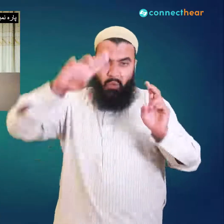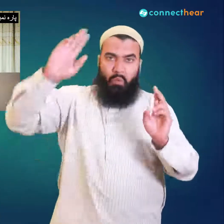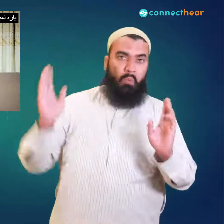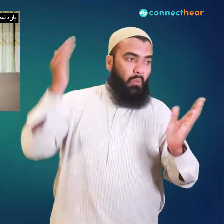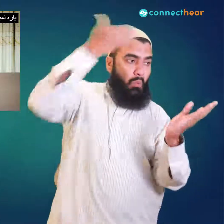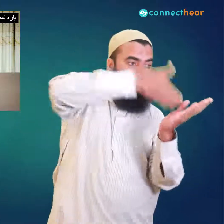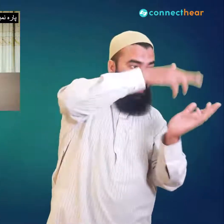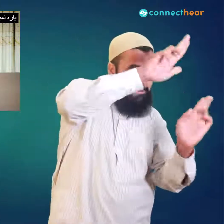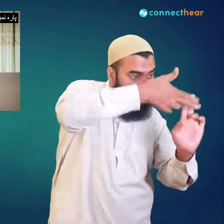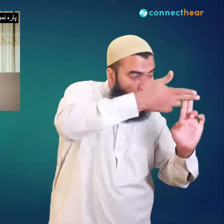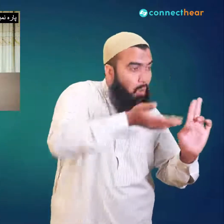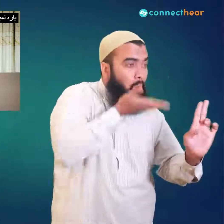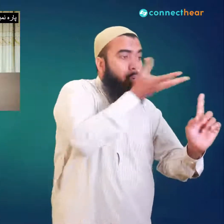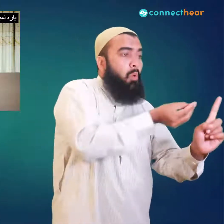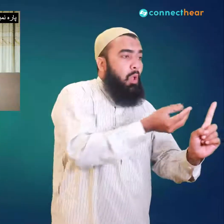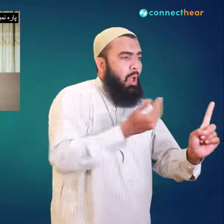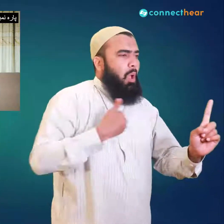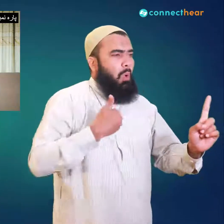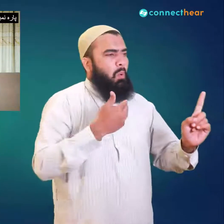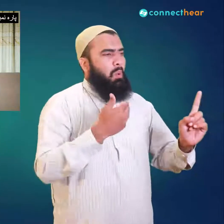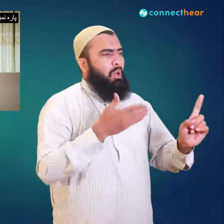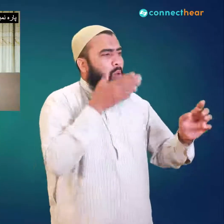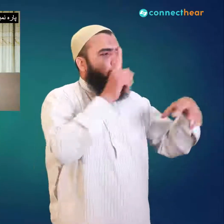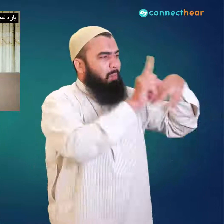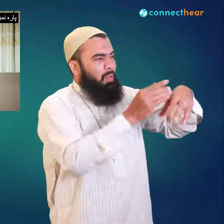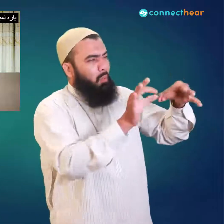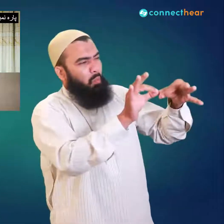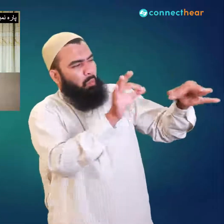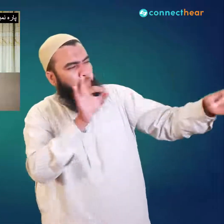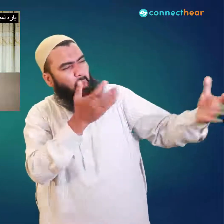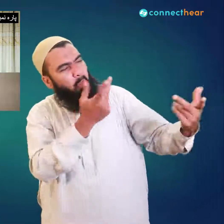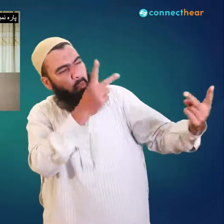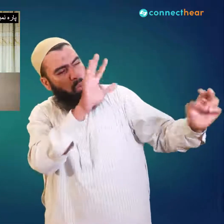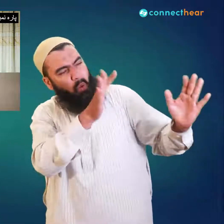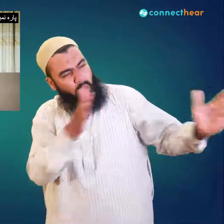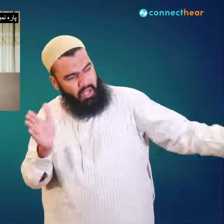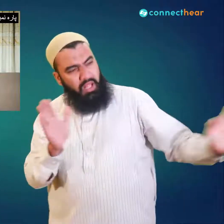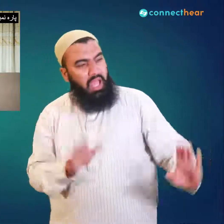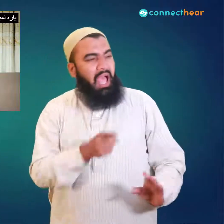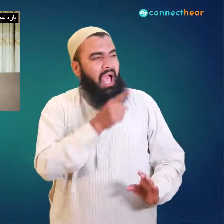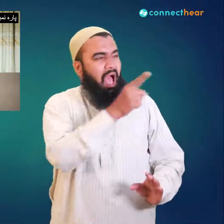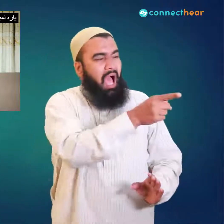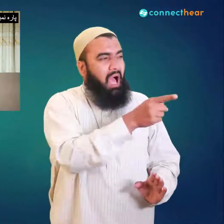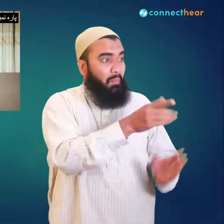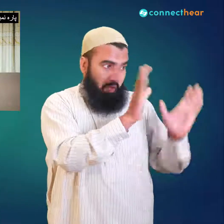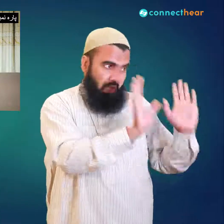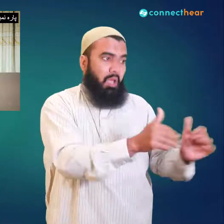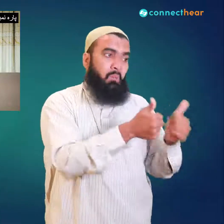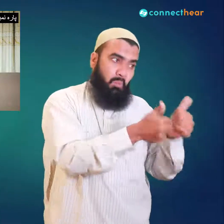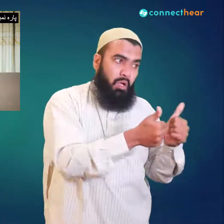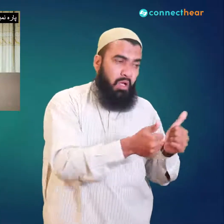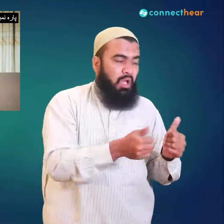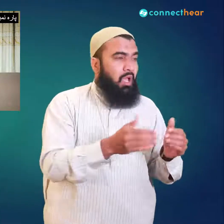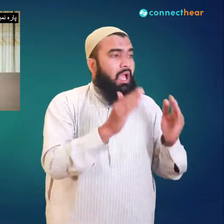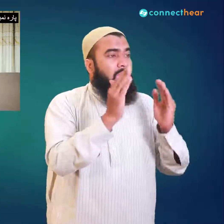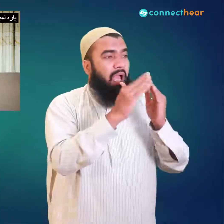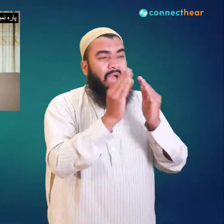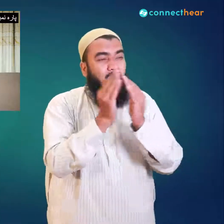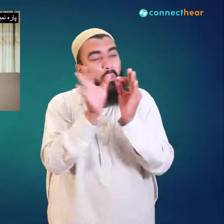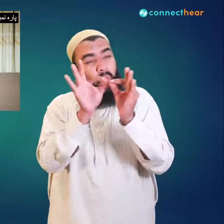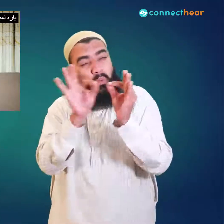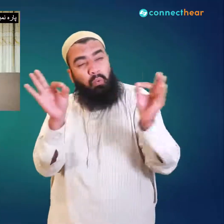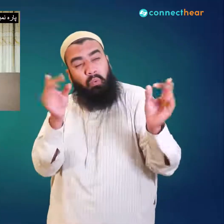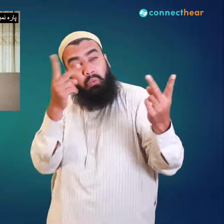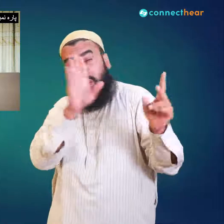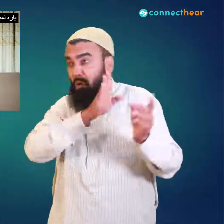ہے کہ لوگ زیادہ ہو گئے اور ادھر کے جو لوگ ہیں ان کو قریب پڑے گی وہ مسجد، بوڑھے بھی لوگ ہیں بچے بھی ہیں تو